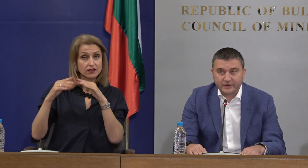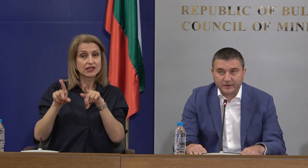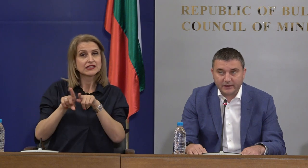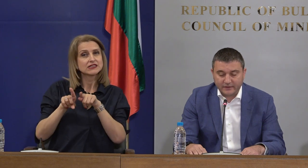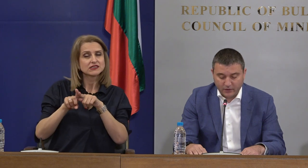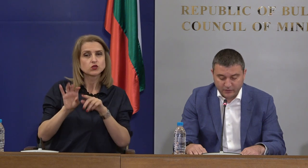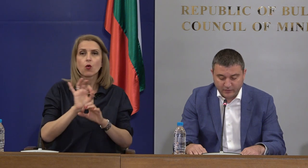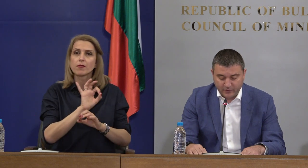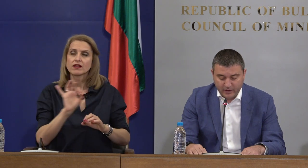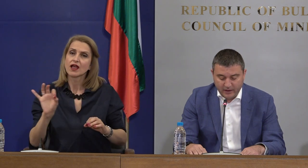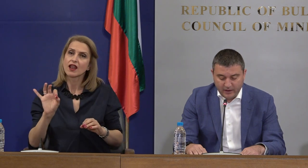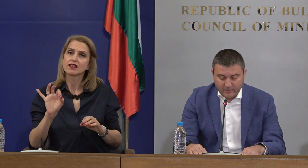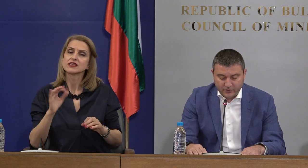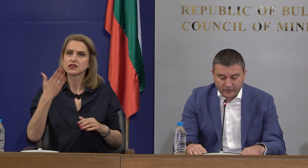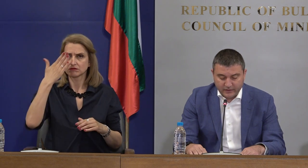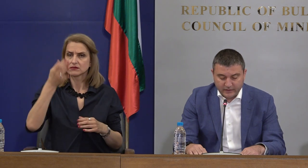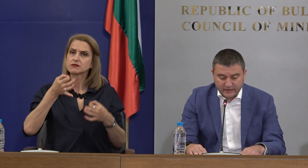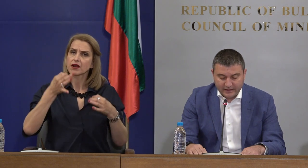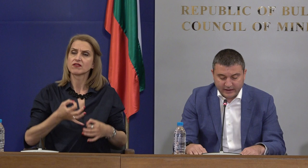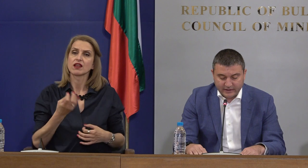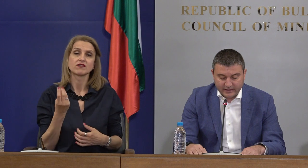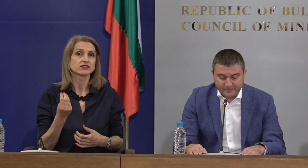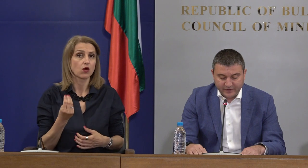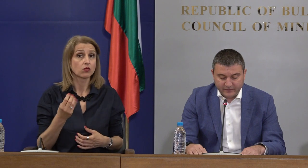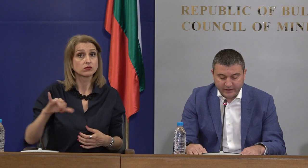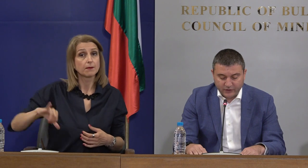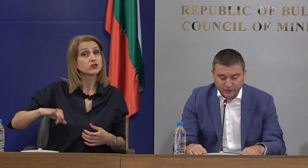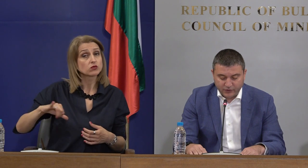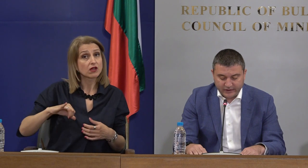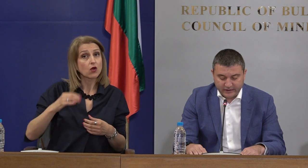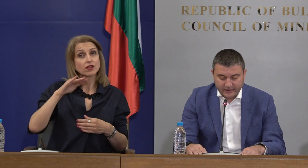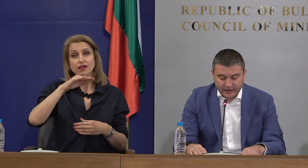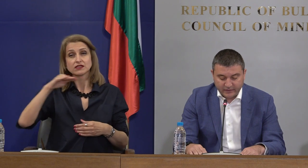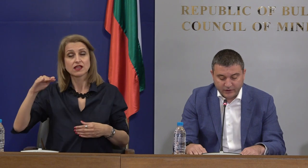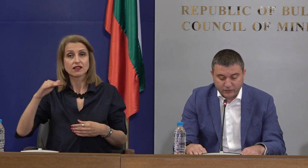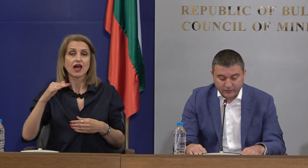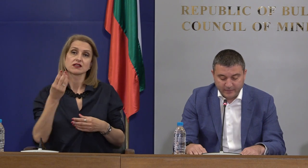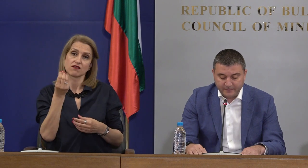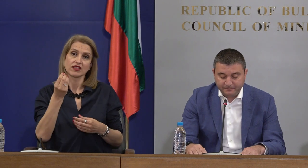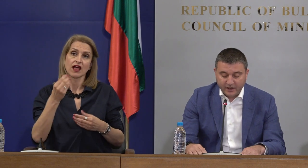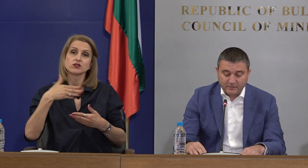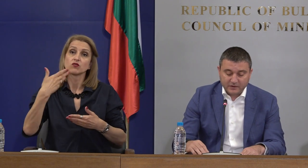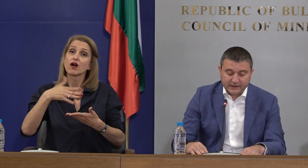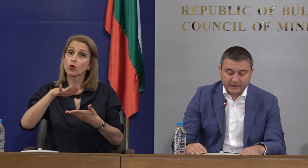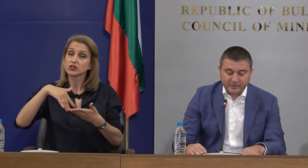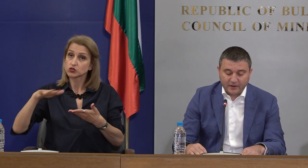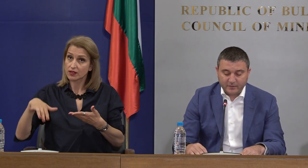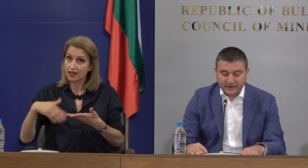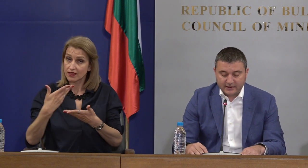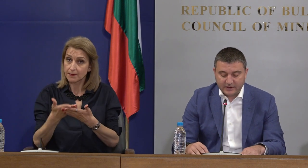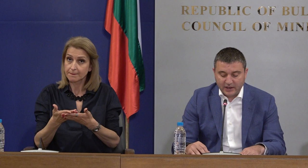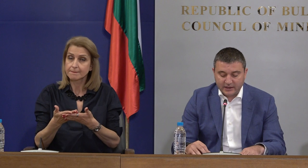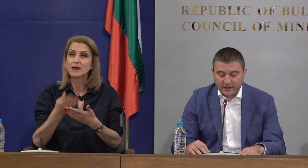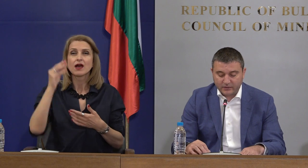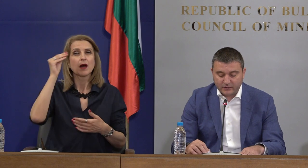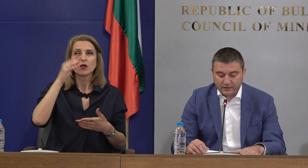дефиницията за справедлива стойност по международния стандарт за финансово отчитане 13. В същото време, българският капитал в